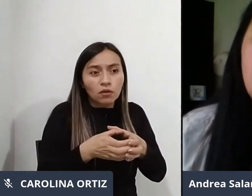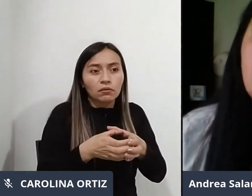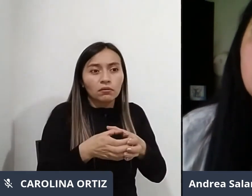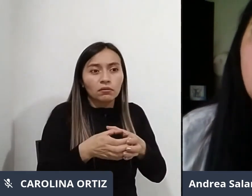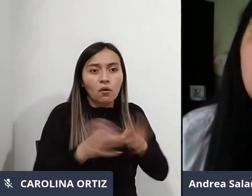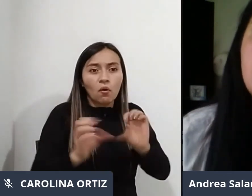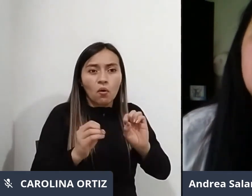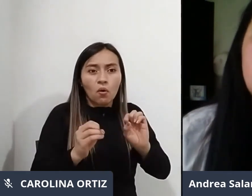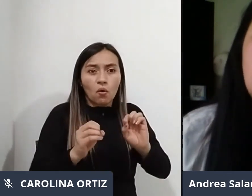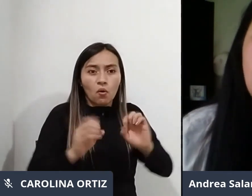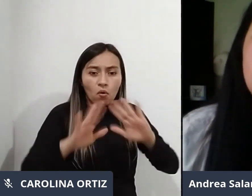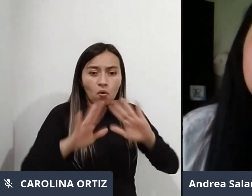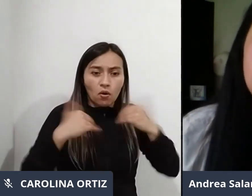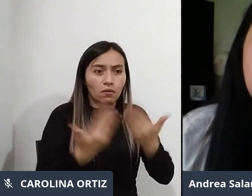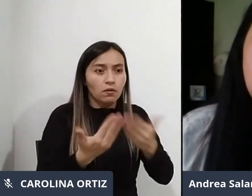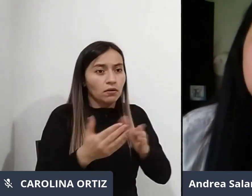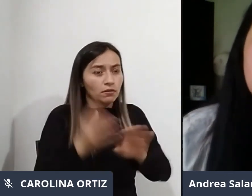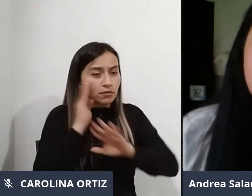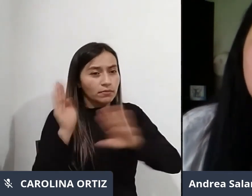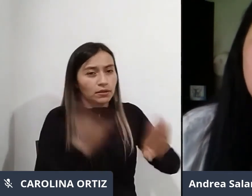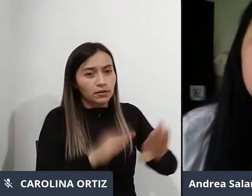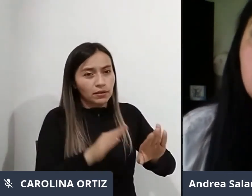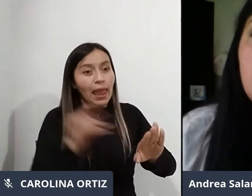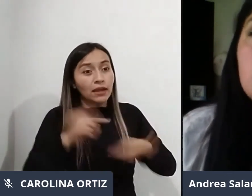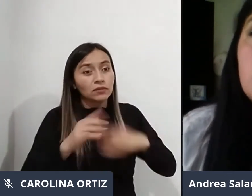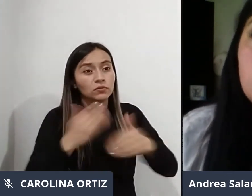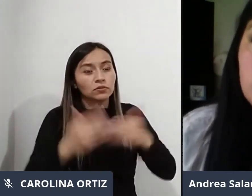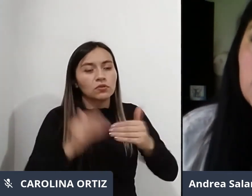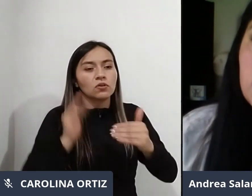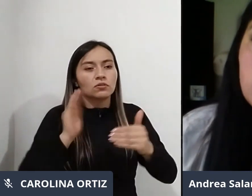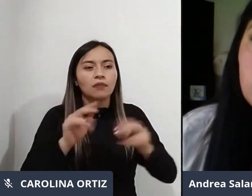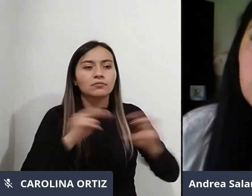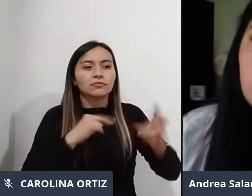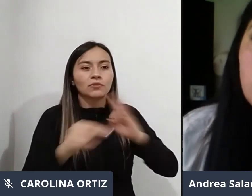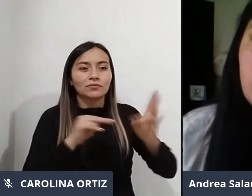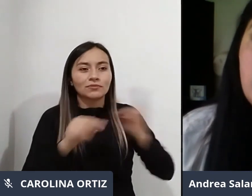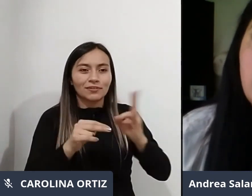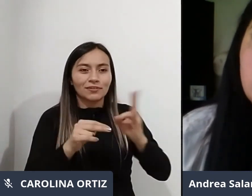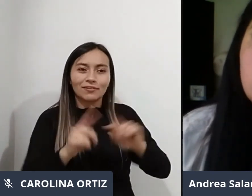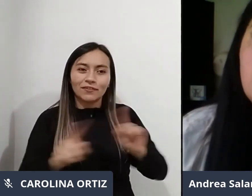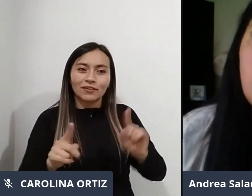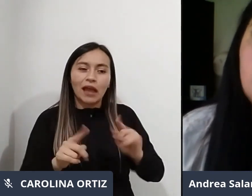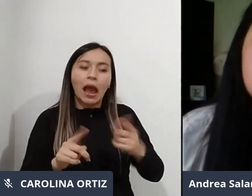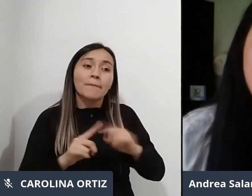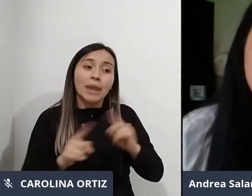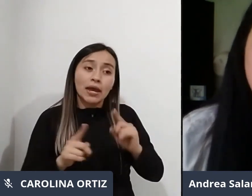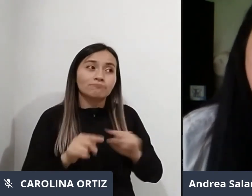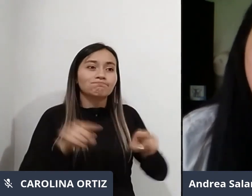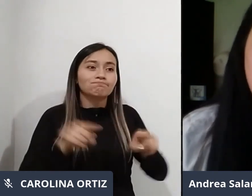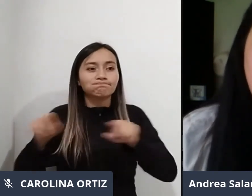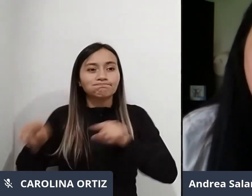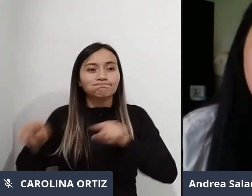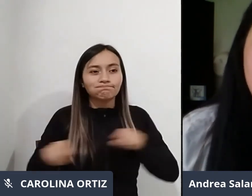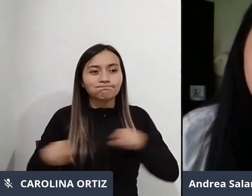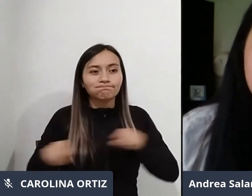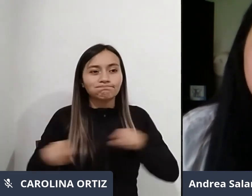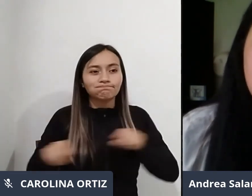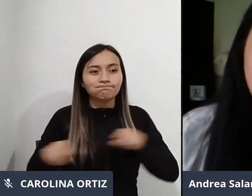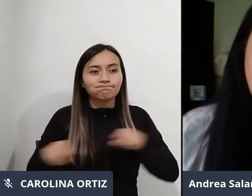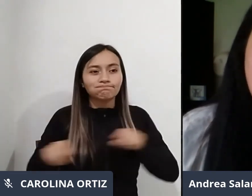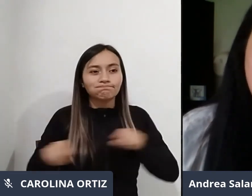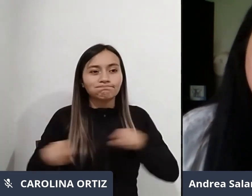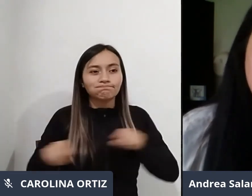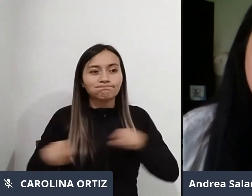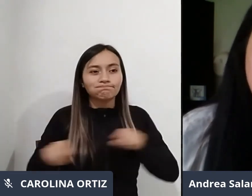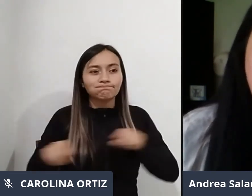estudiante ver la escuela desde otra perspectiva. Pero ya sabemos que en muchas instituciones educativas estos problemas de cultura política